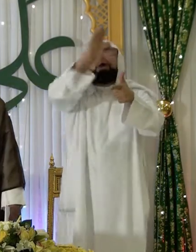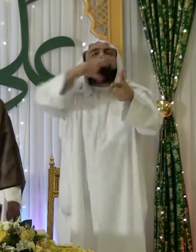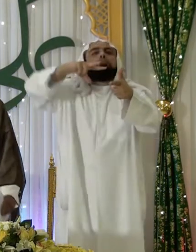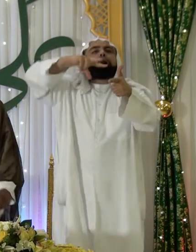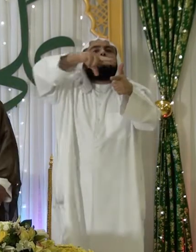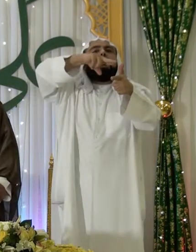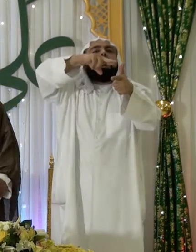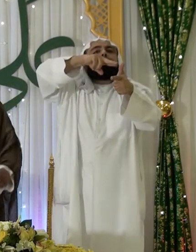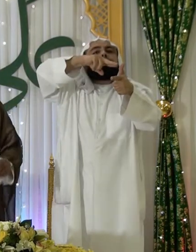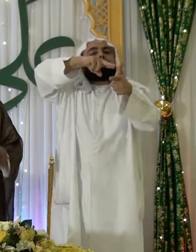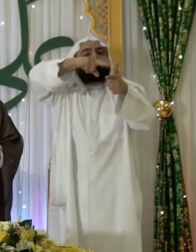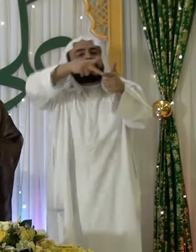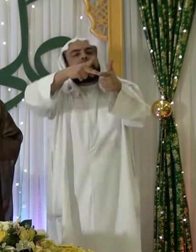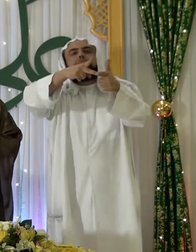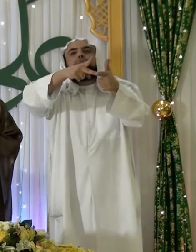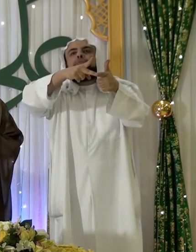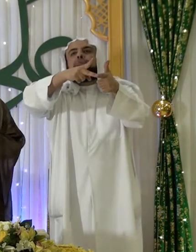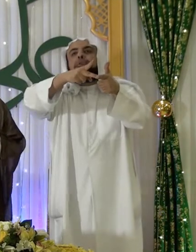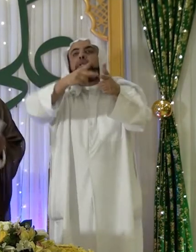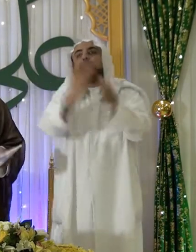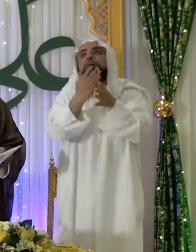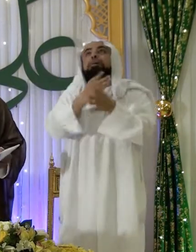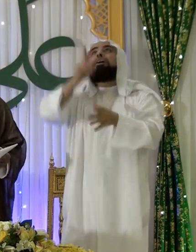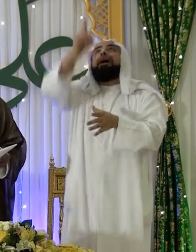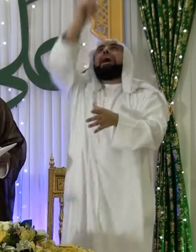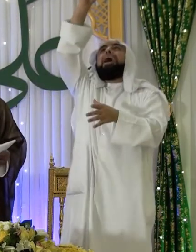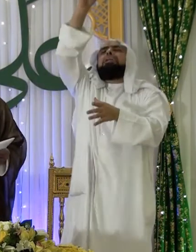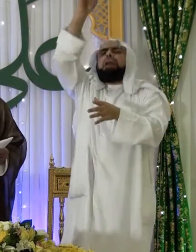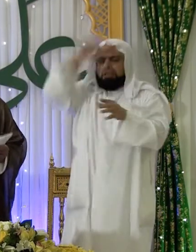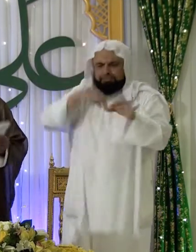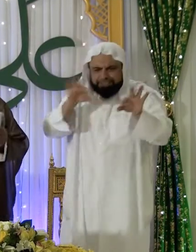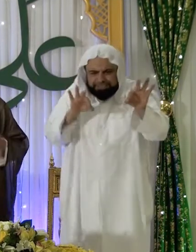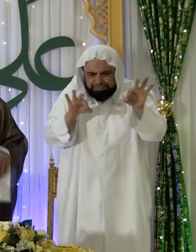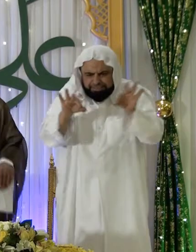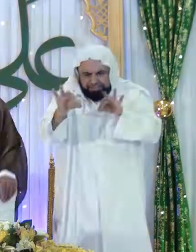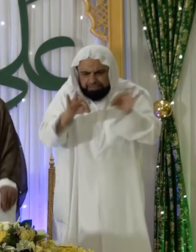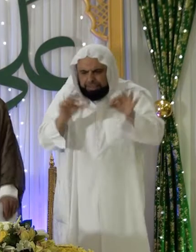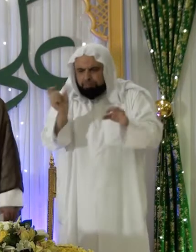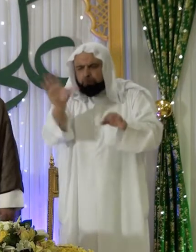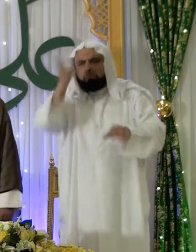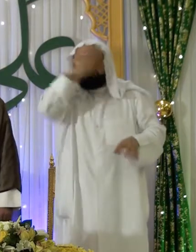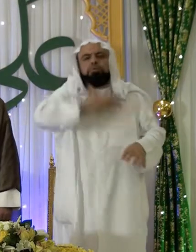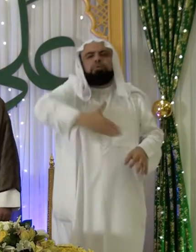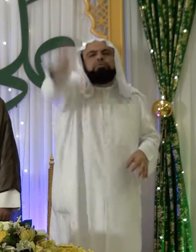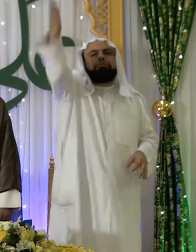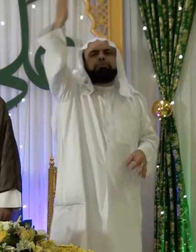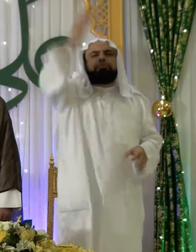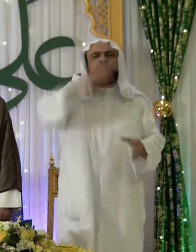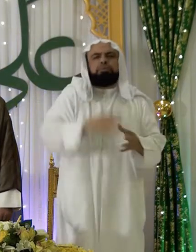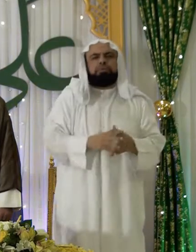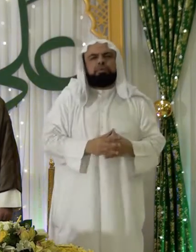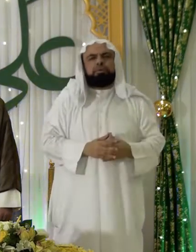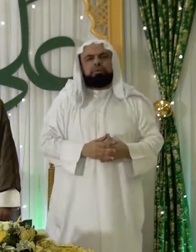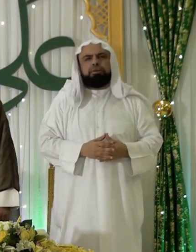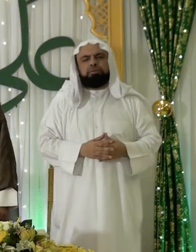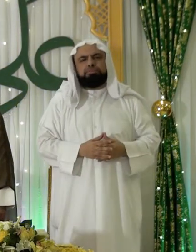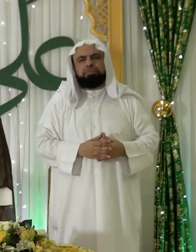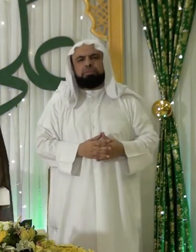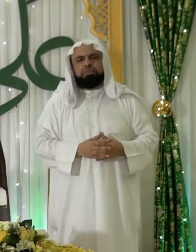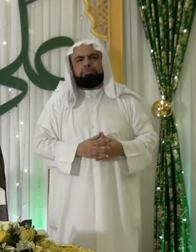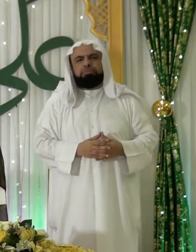والله سبحانه وتعالى ختم النبوة بمحمد صلى الله عليه